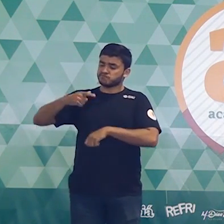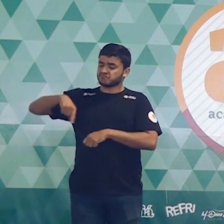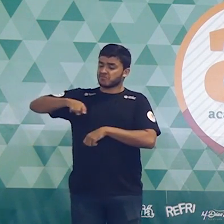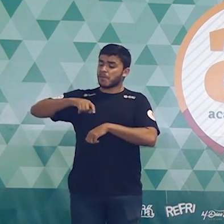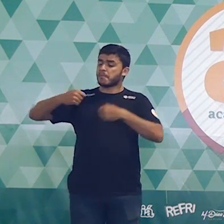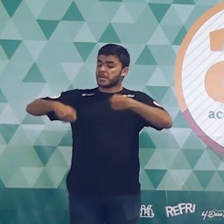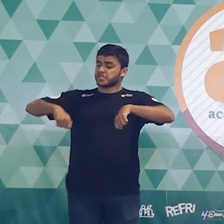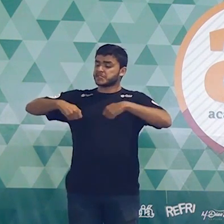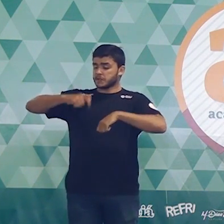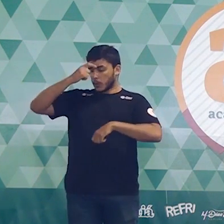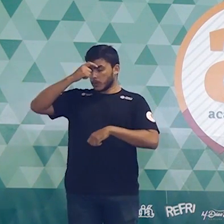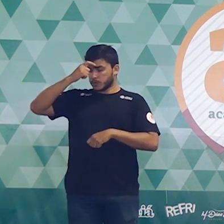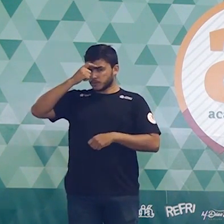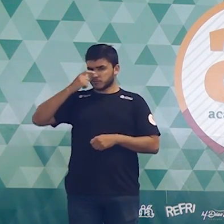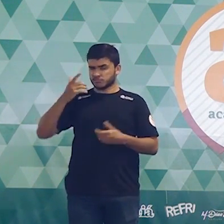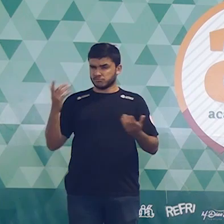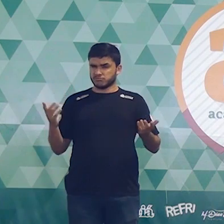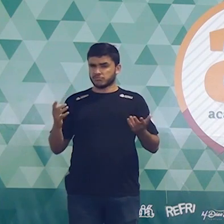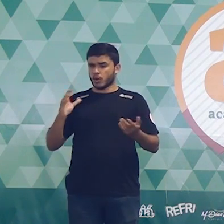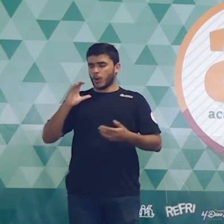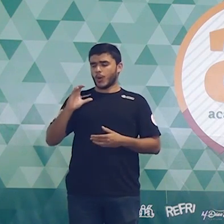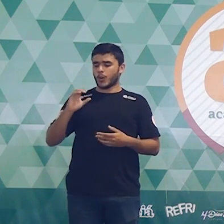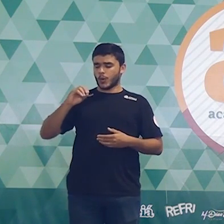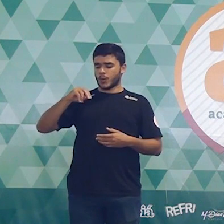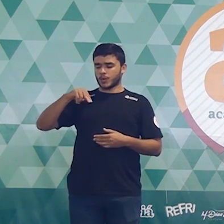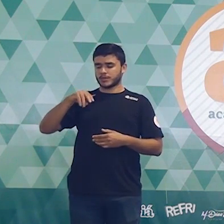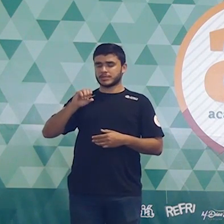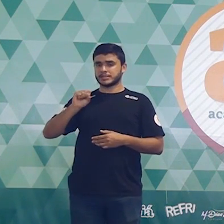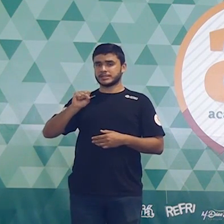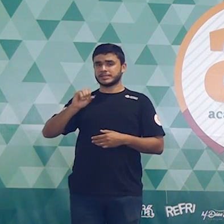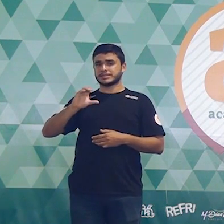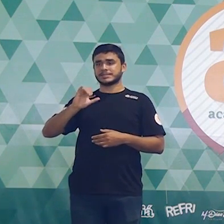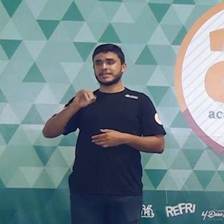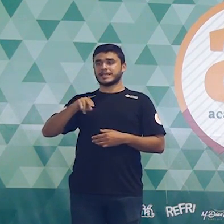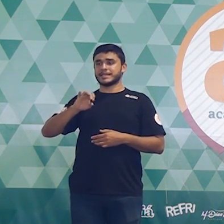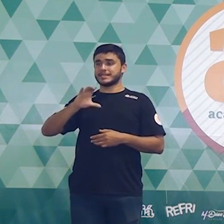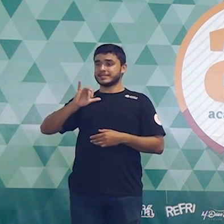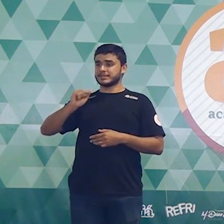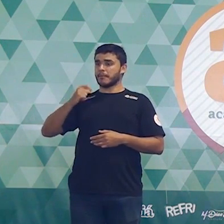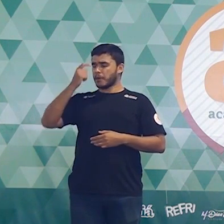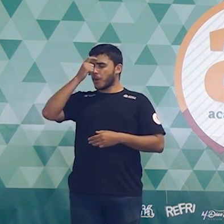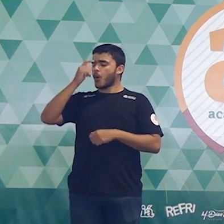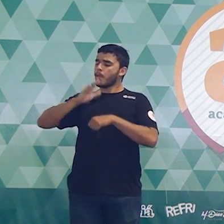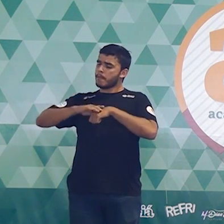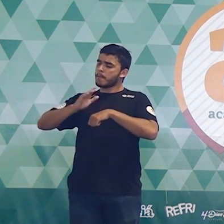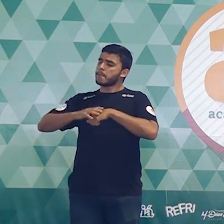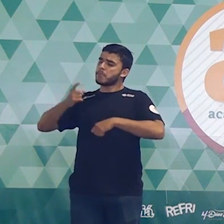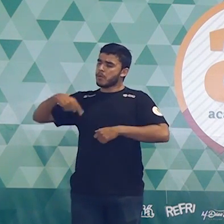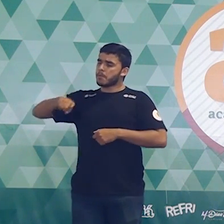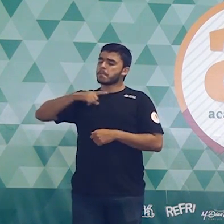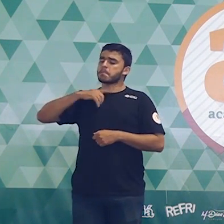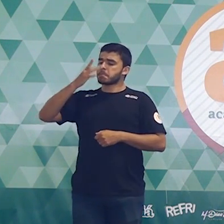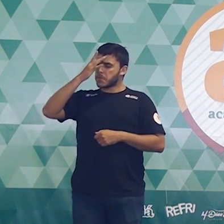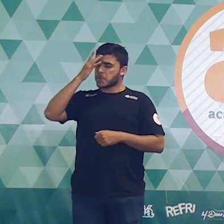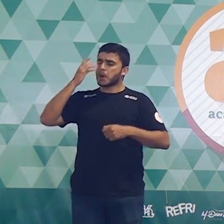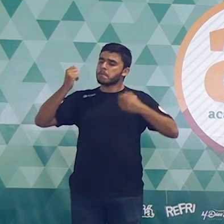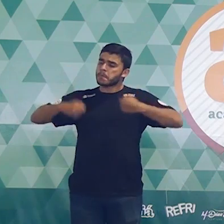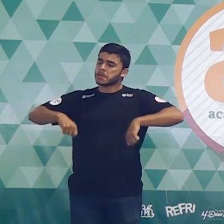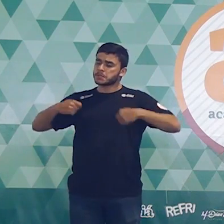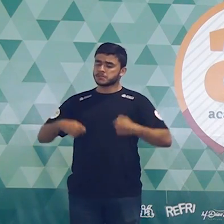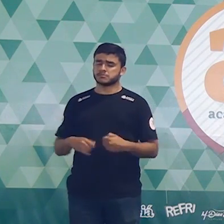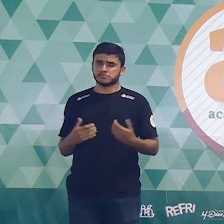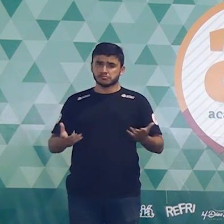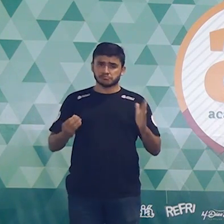colocar uma ação concreta a fim de conscientizar. Então o que é que eles querem? Cabe